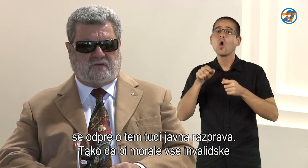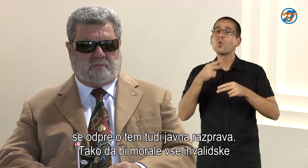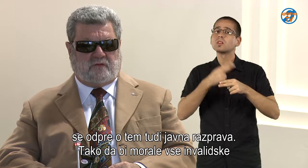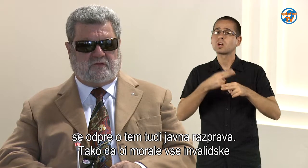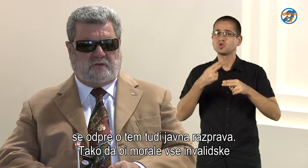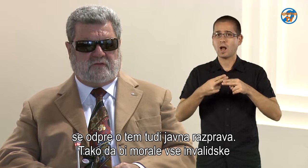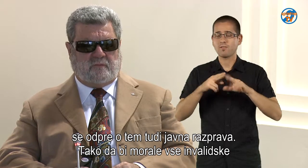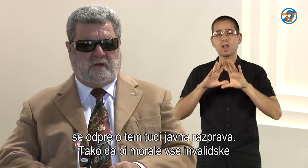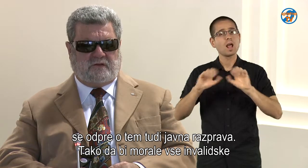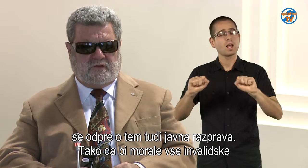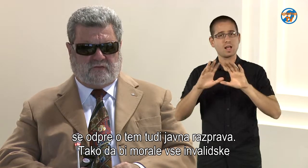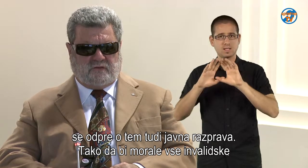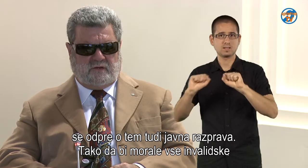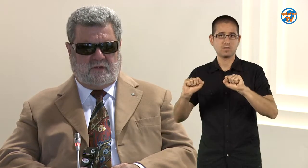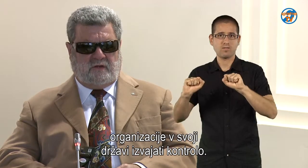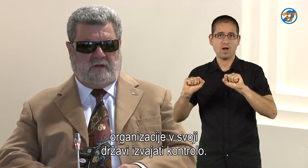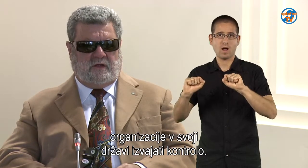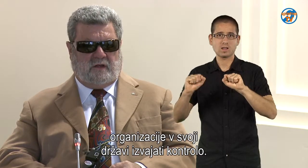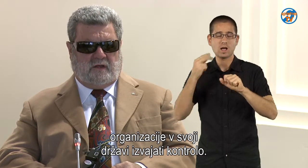of Persons with Disabilities